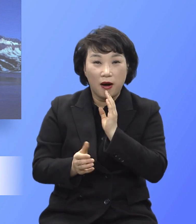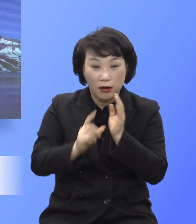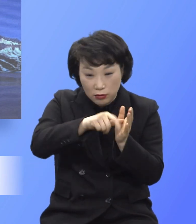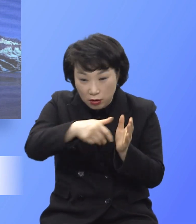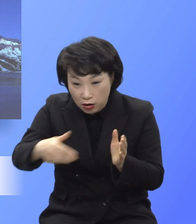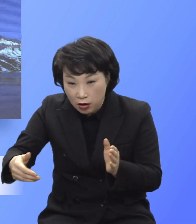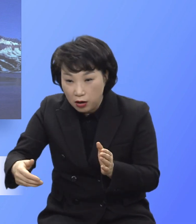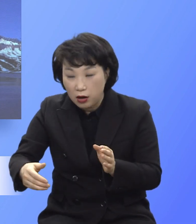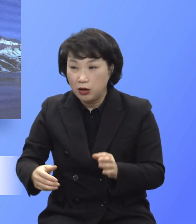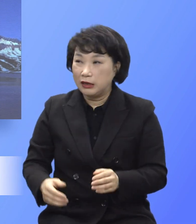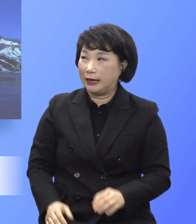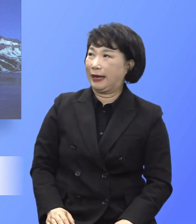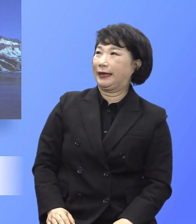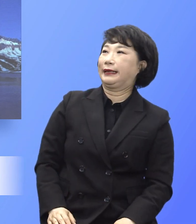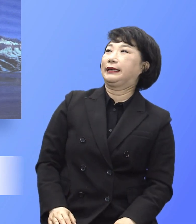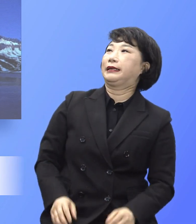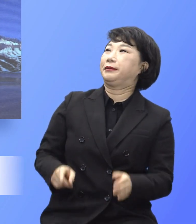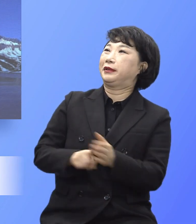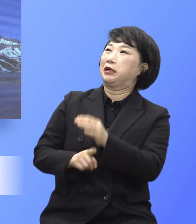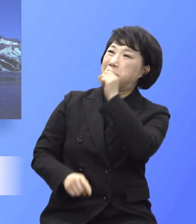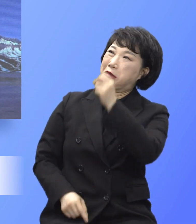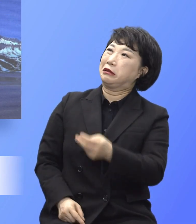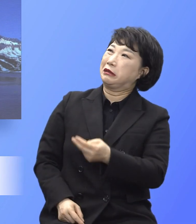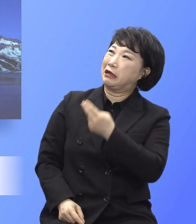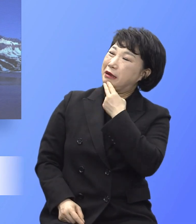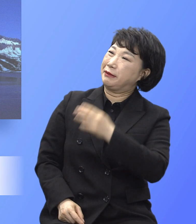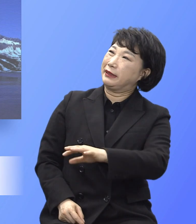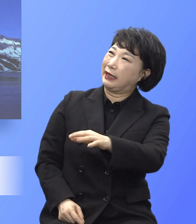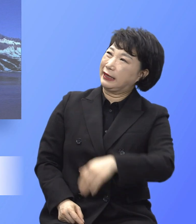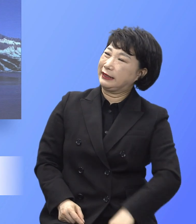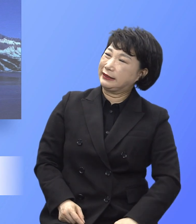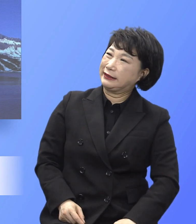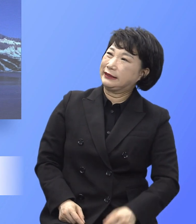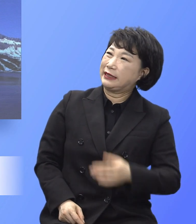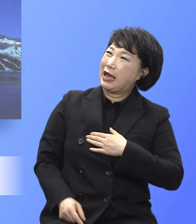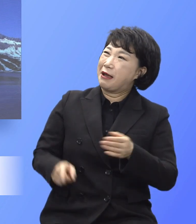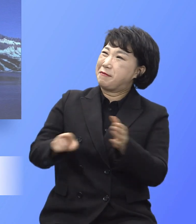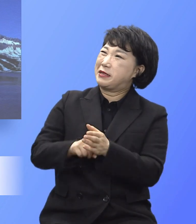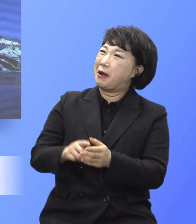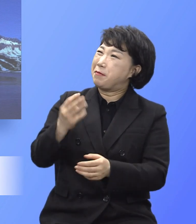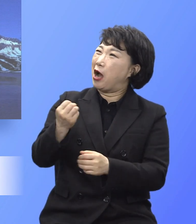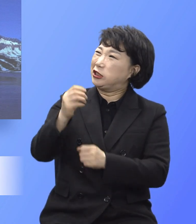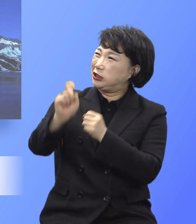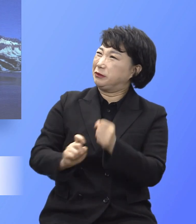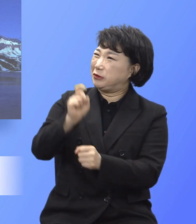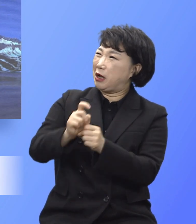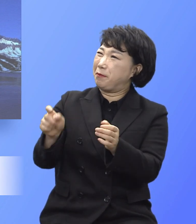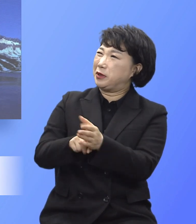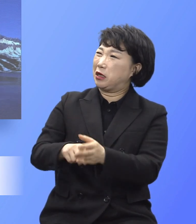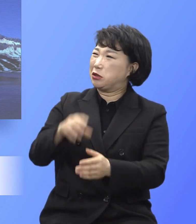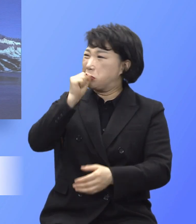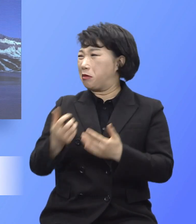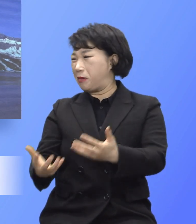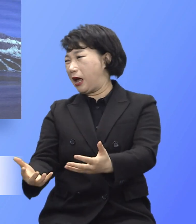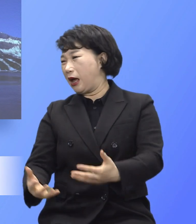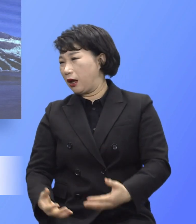그러다가 한번 믿어도 되는 것도 없네 뭐 정말로 내가 몇십 년 믿었는데 뭐 되는 게 뭐 있어?